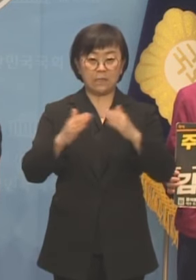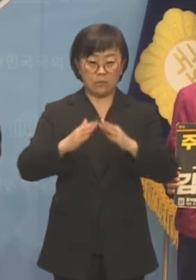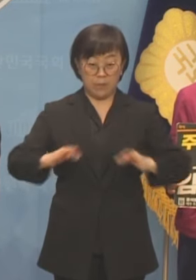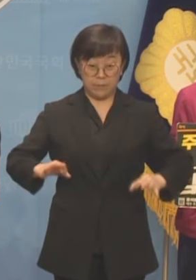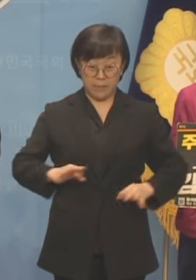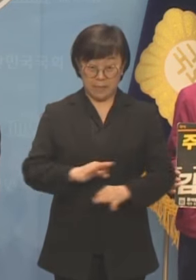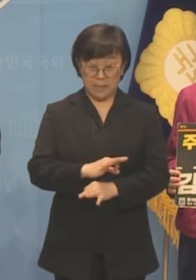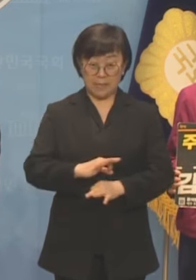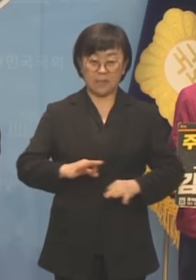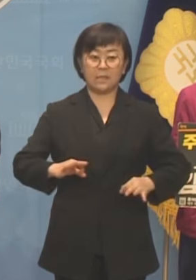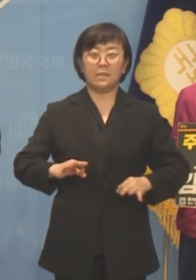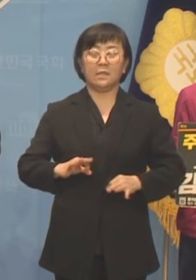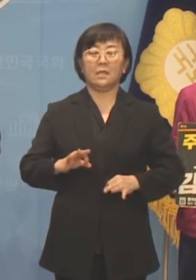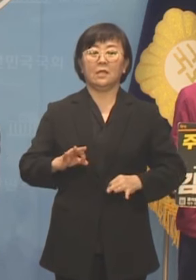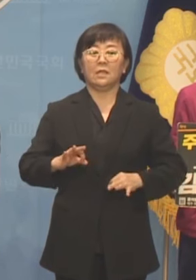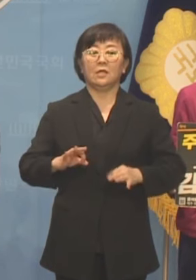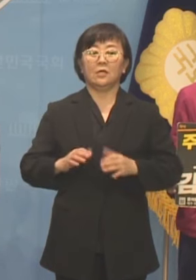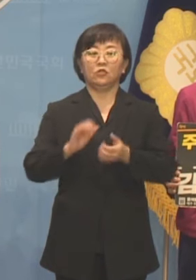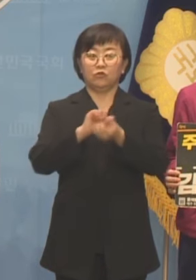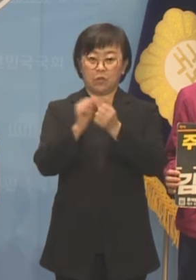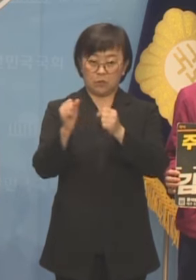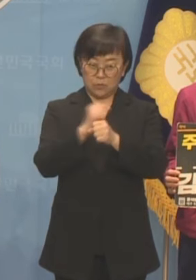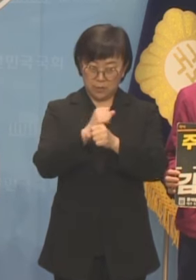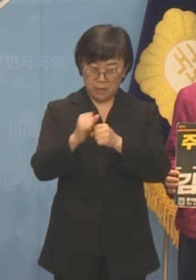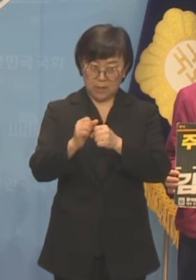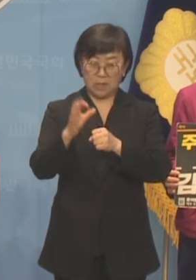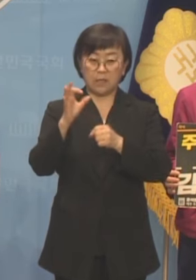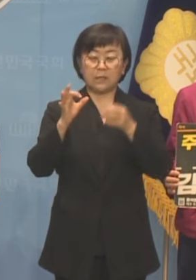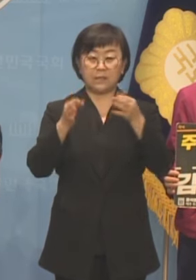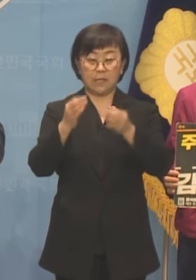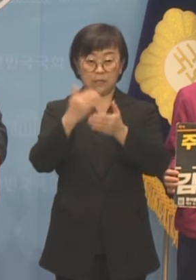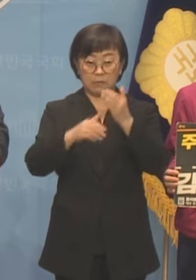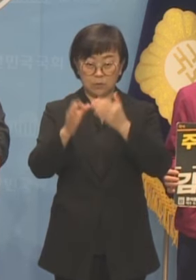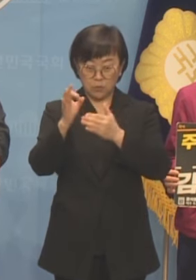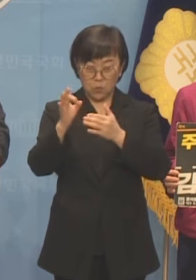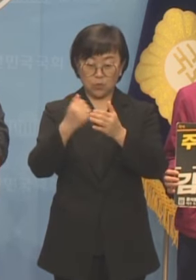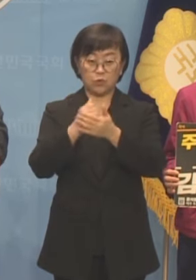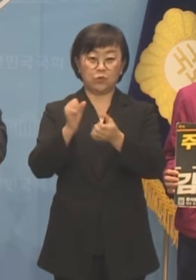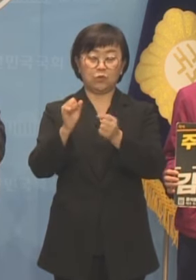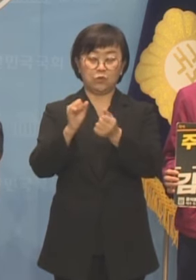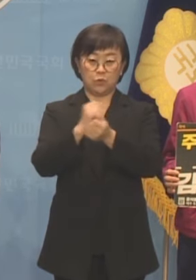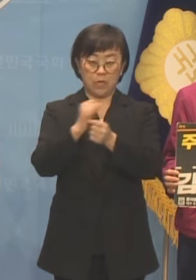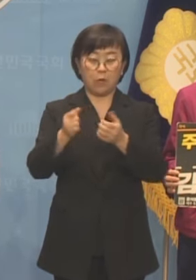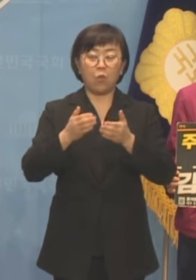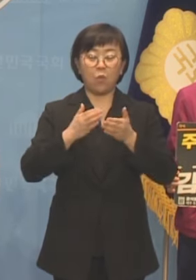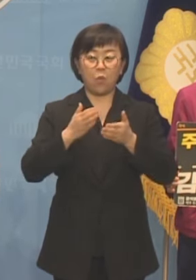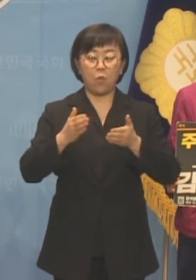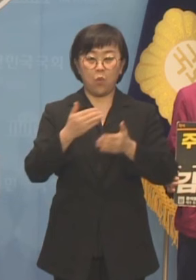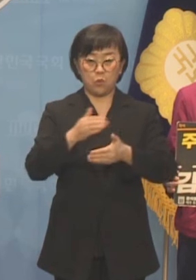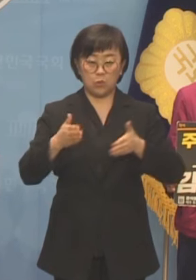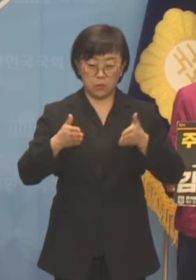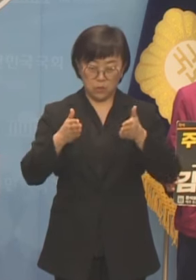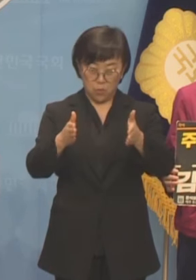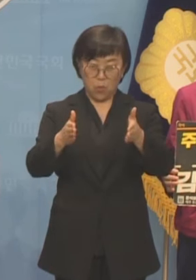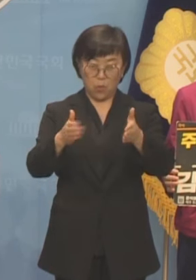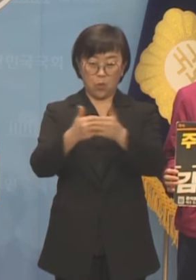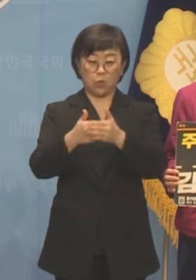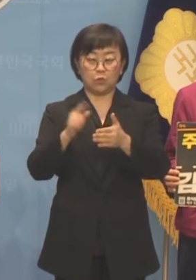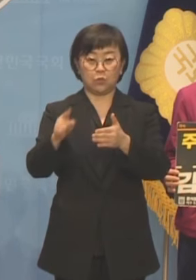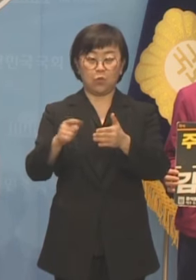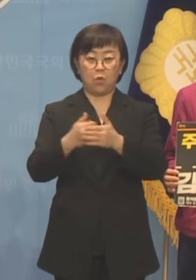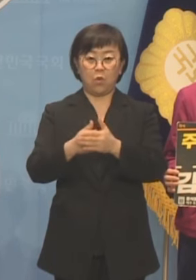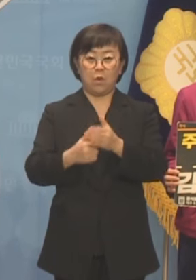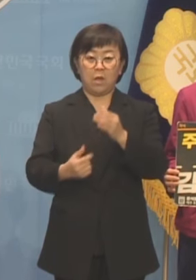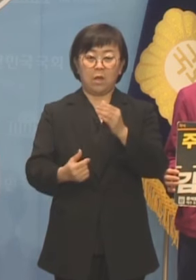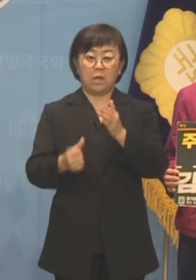공공지구 비리 그리고 추가 조작 잔고 조작 그리고 최근에 고속도 국정농단 거기에 명품 뇌물 수수